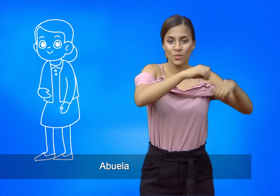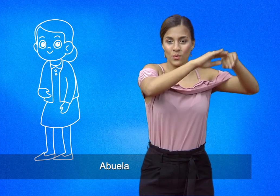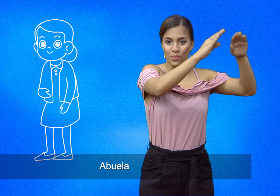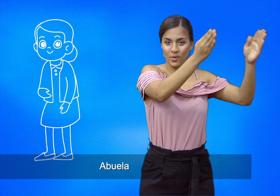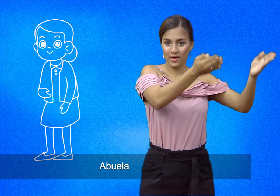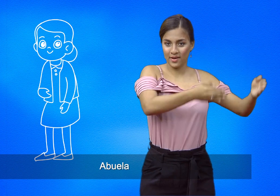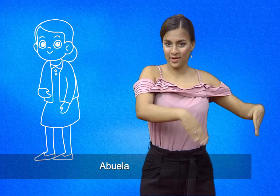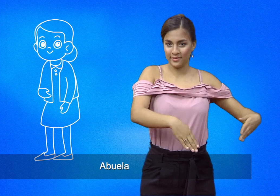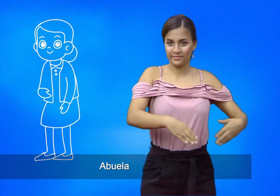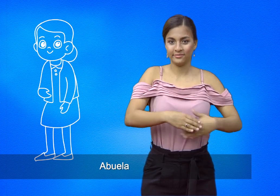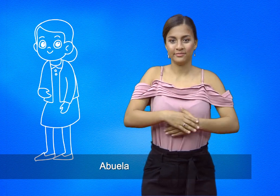a abuela